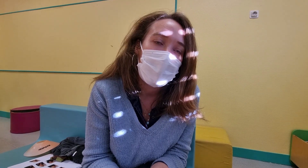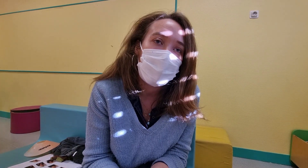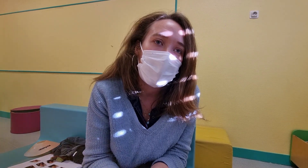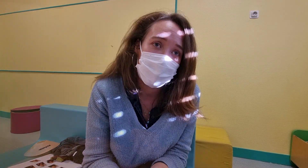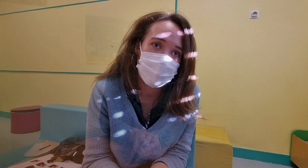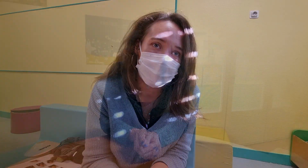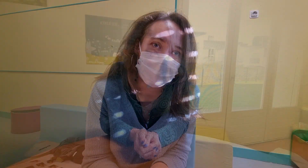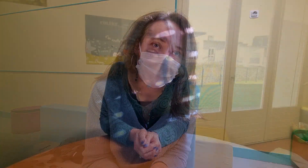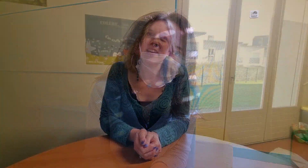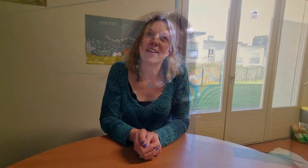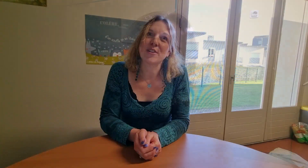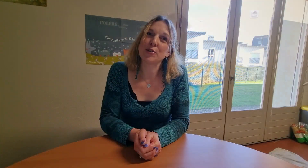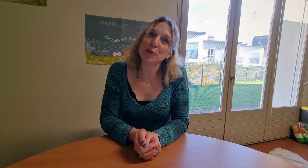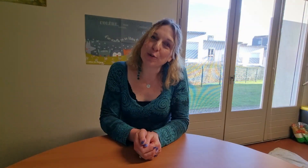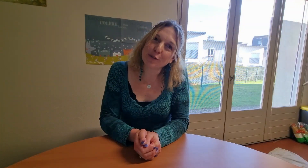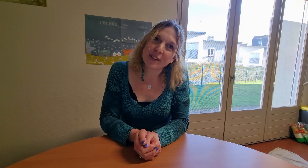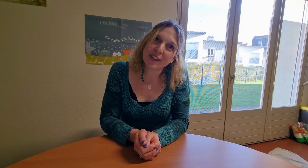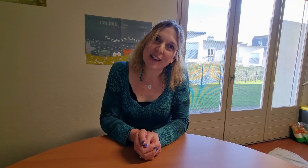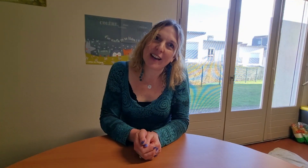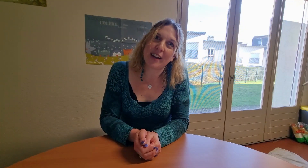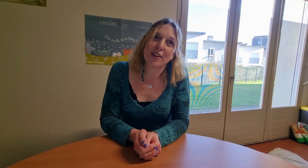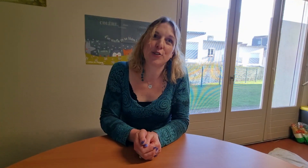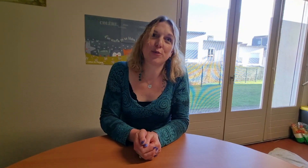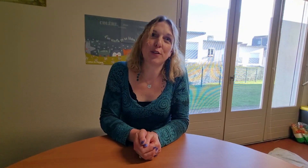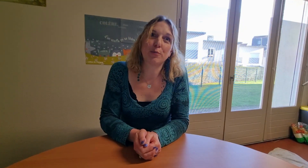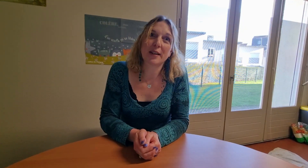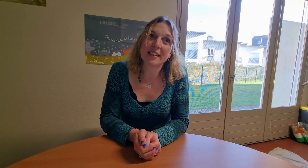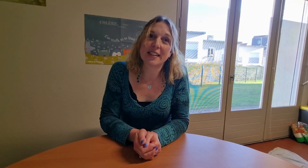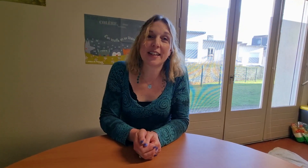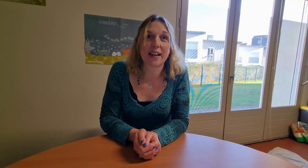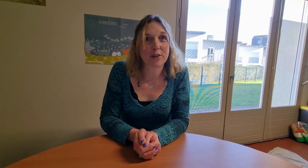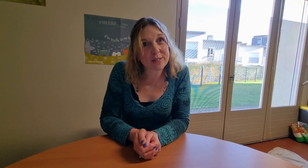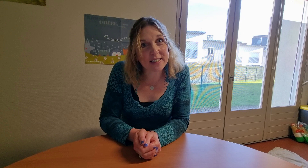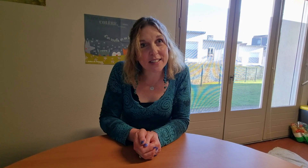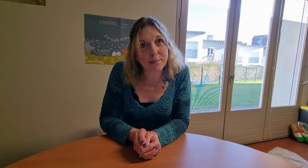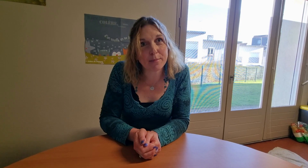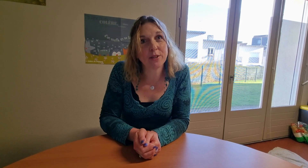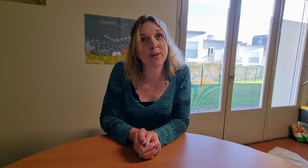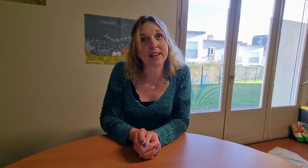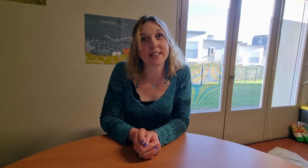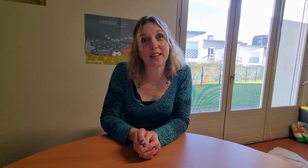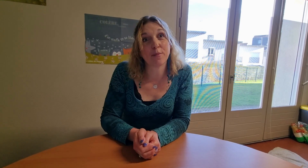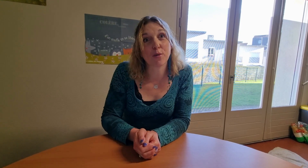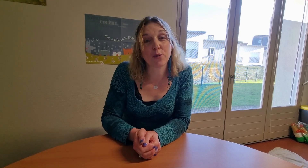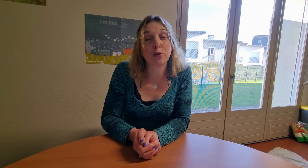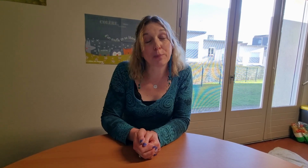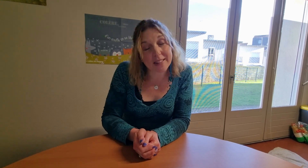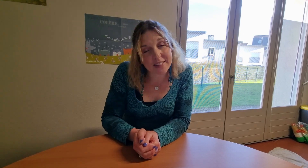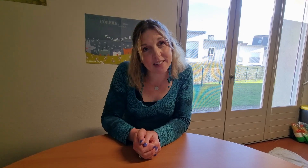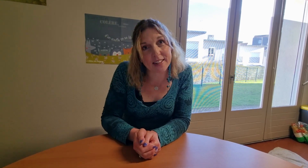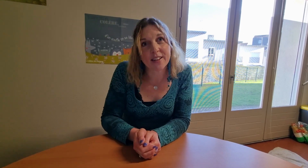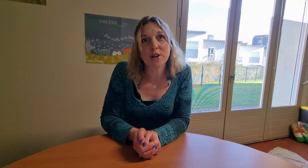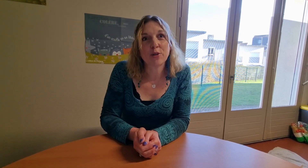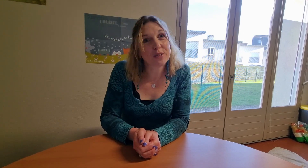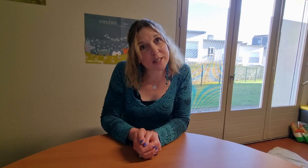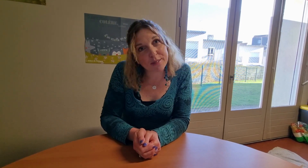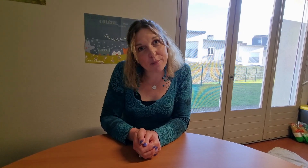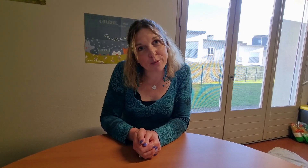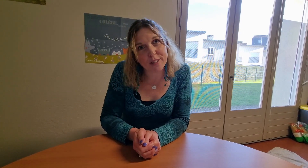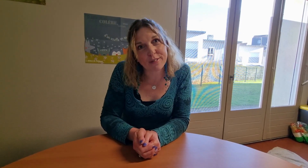l'oral. Juste pour finir, je voulais vous préciser que la langue des signes bébé doit rester un moment de plaisir, aussi bien pour les